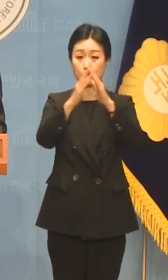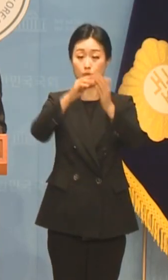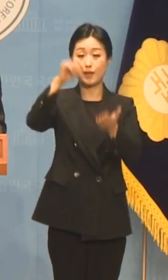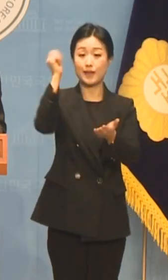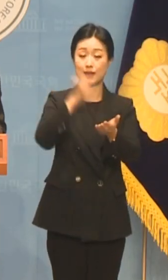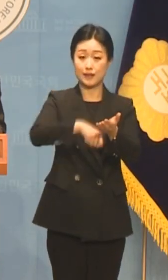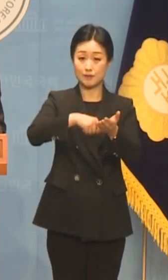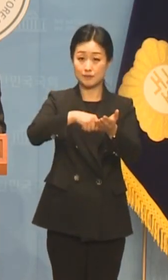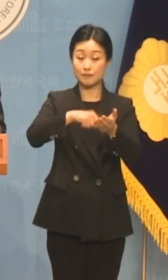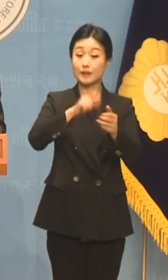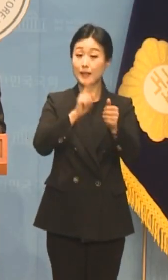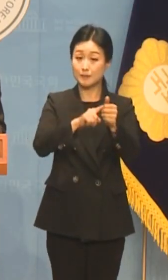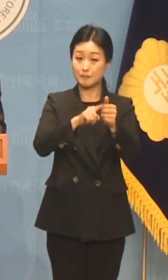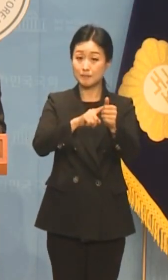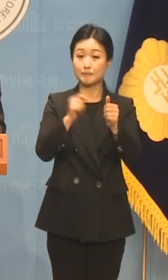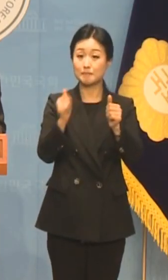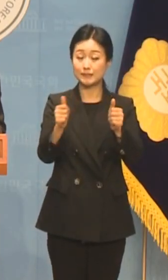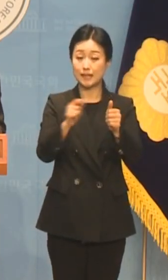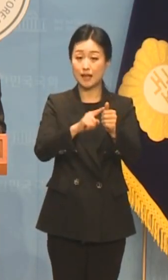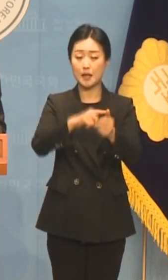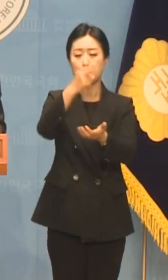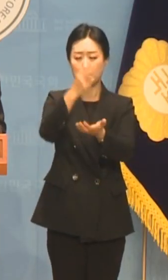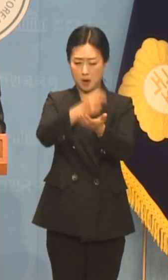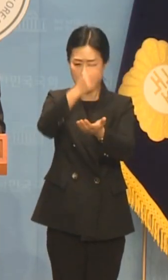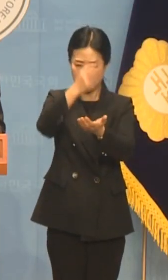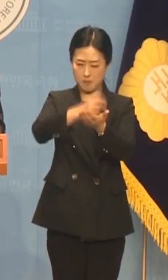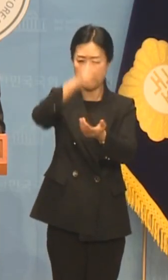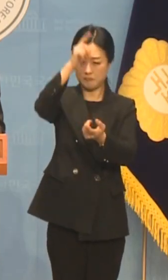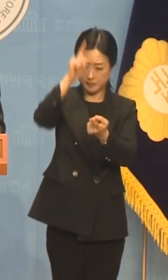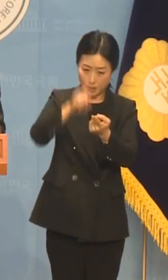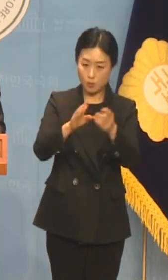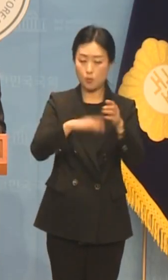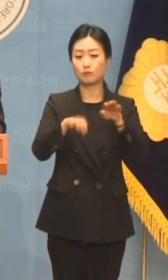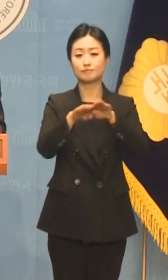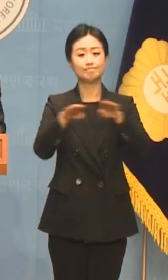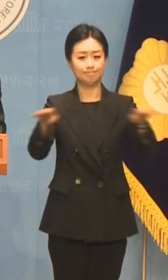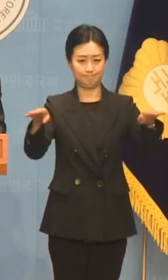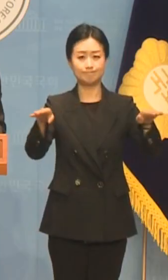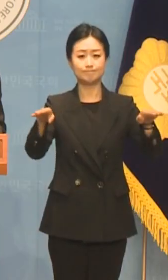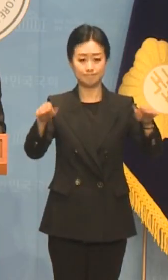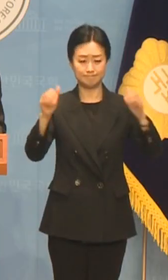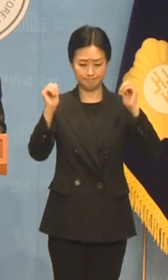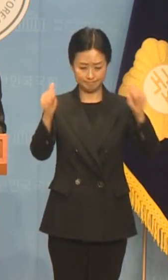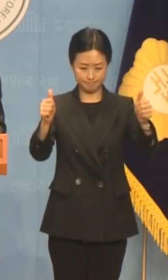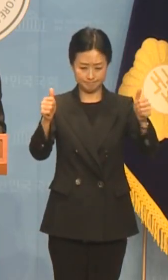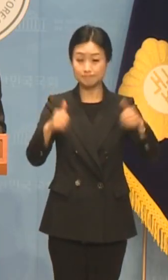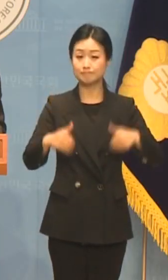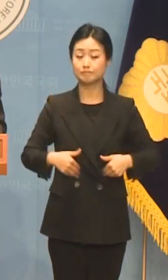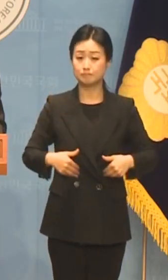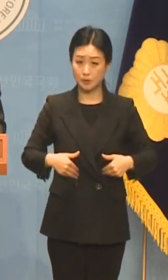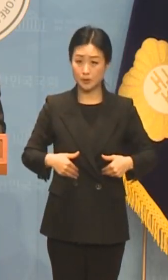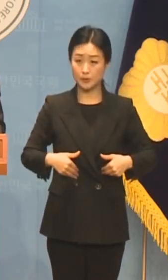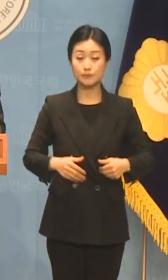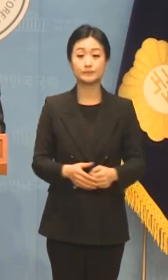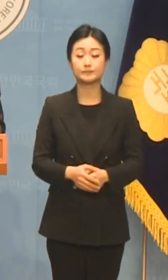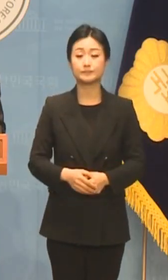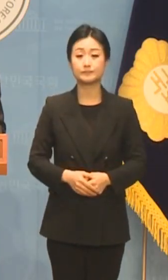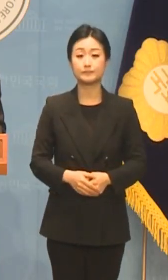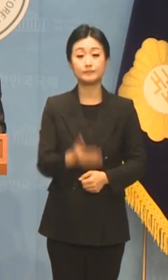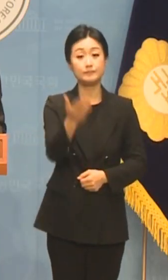심판은 법리의 원칙에 따라 공정하고 엄정하게 진행되어야 합니다.